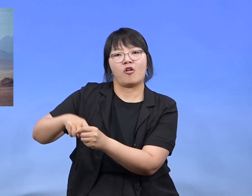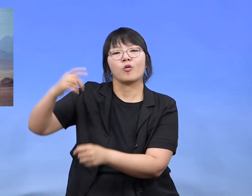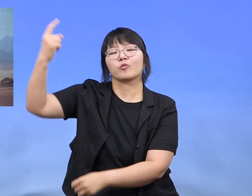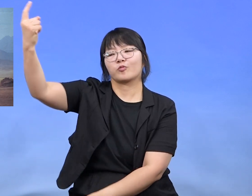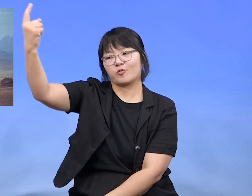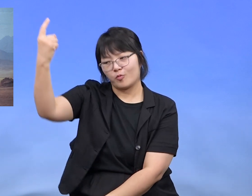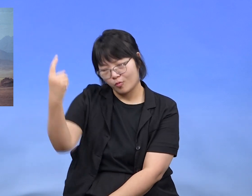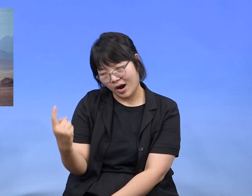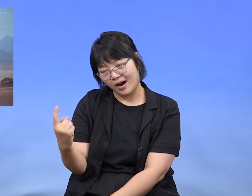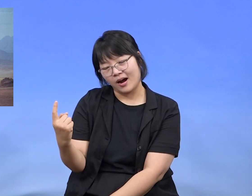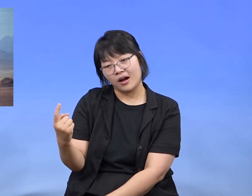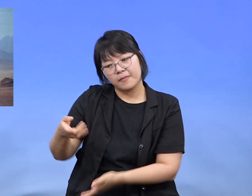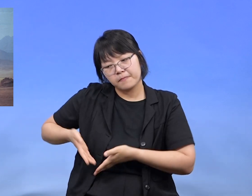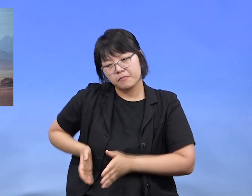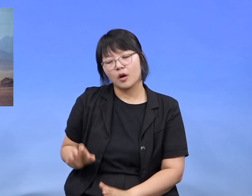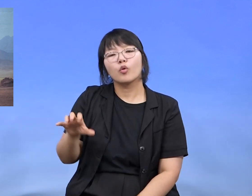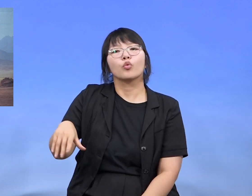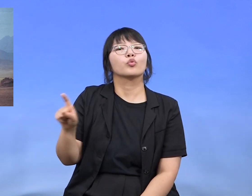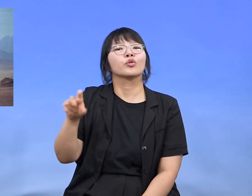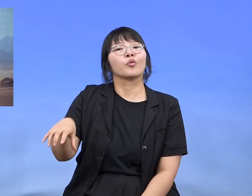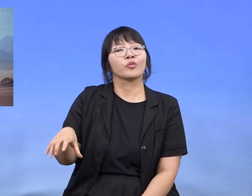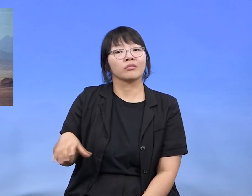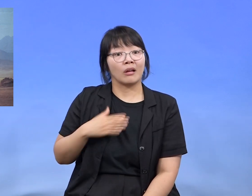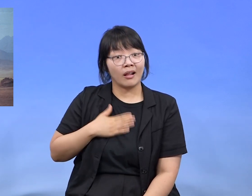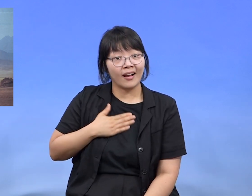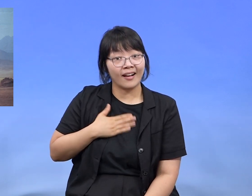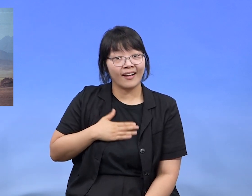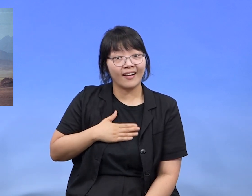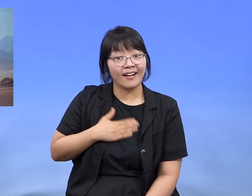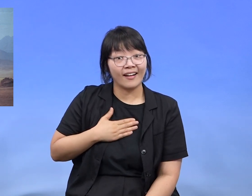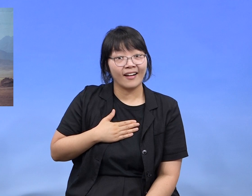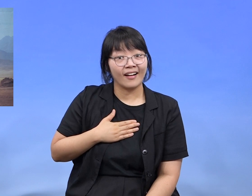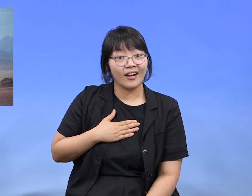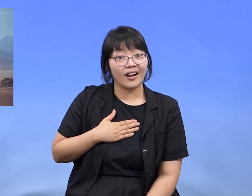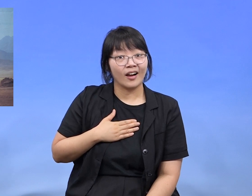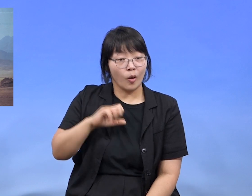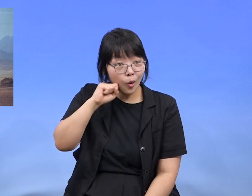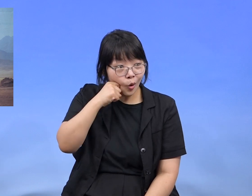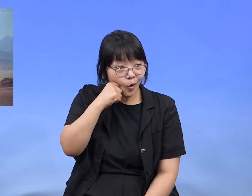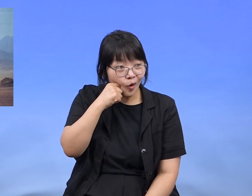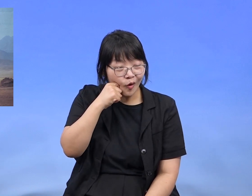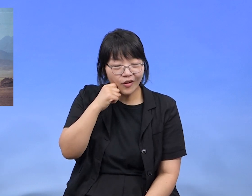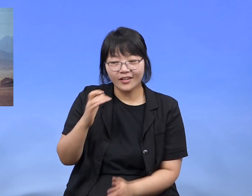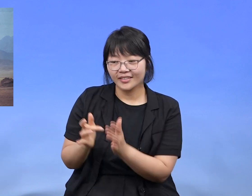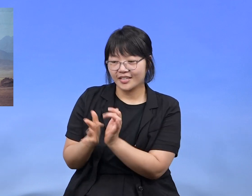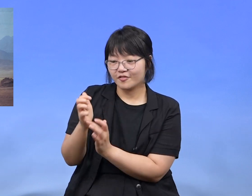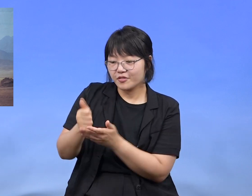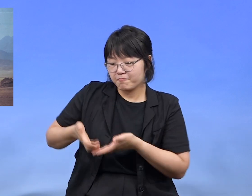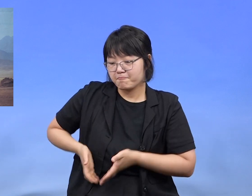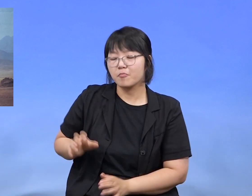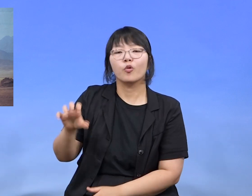때 어디서 태어나셨어요? 제 질문이 어렵습니까? 예수님이 태어나신 곳?